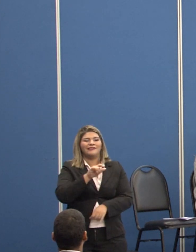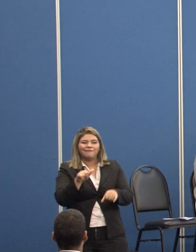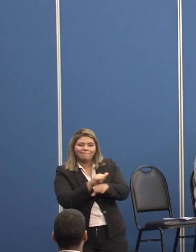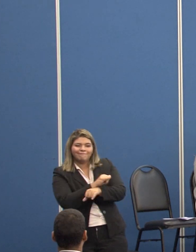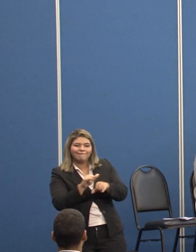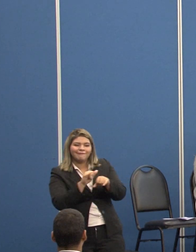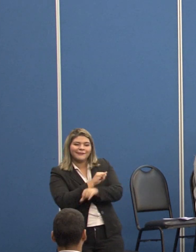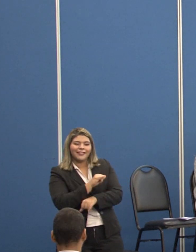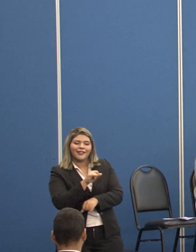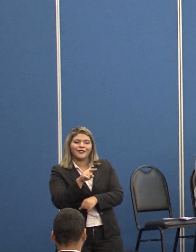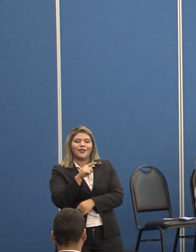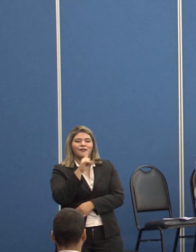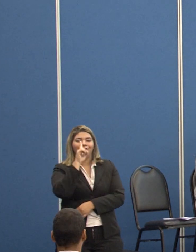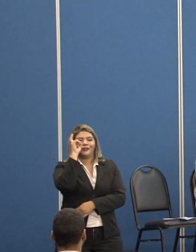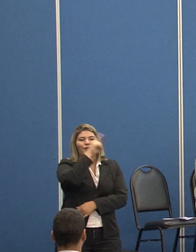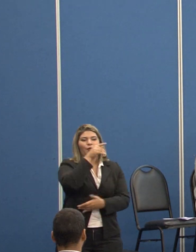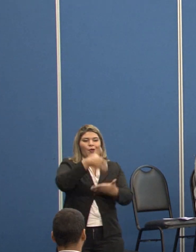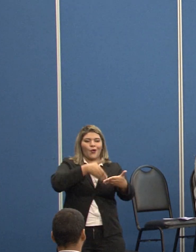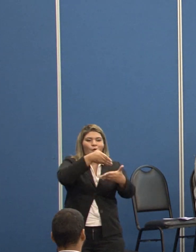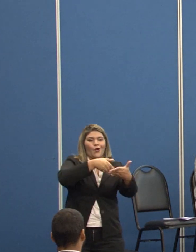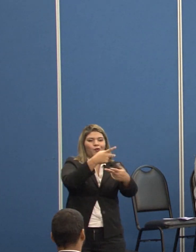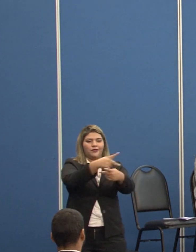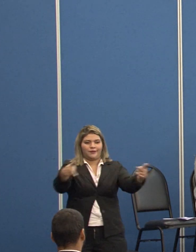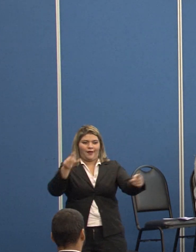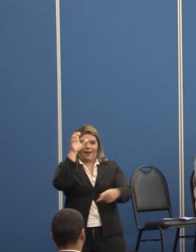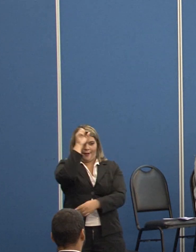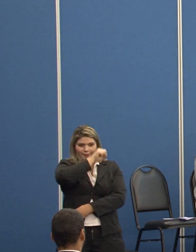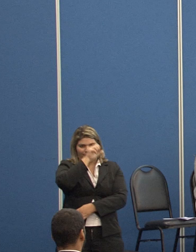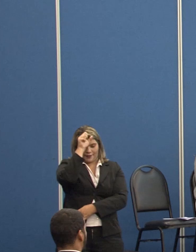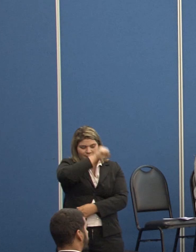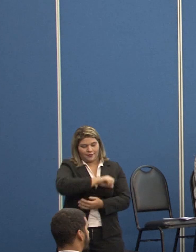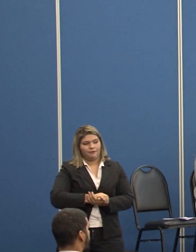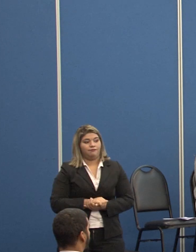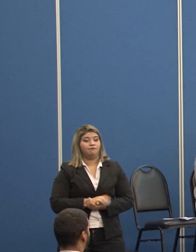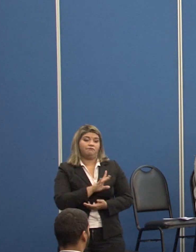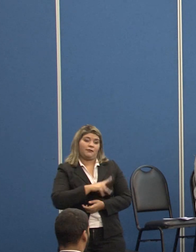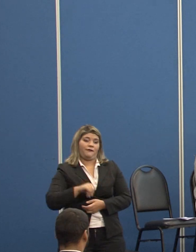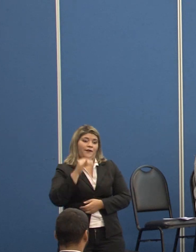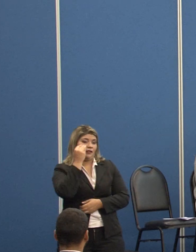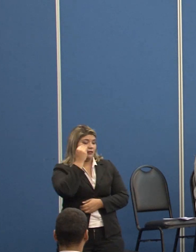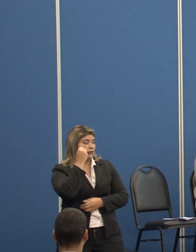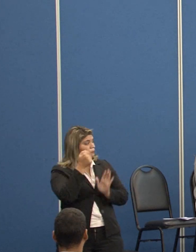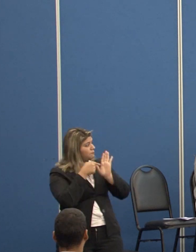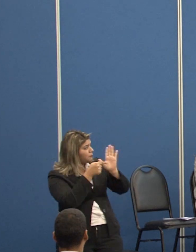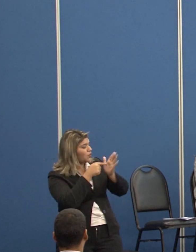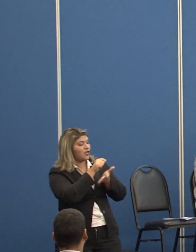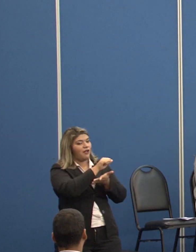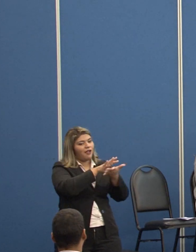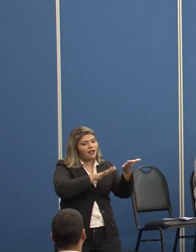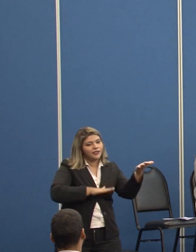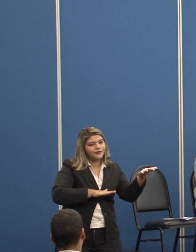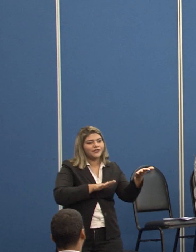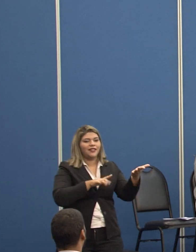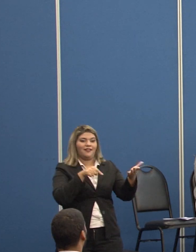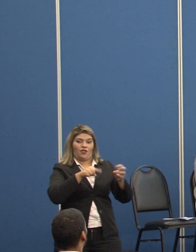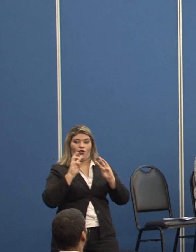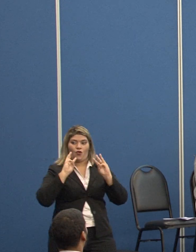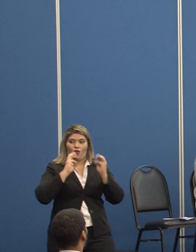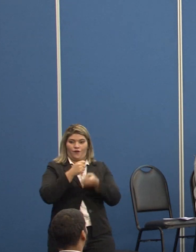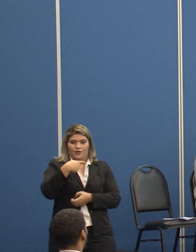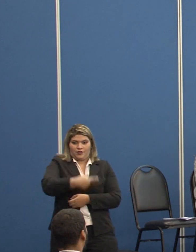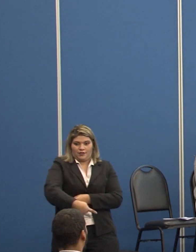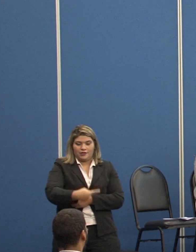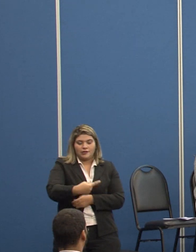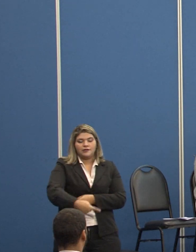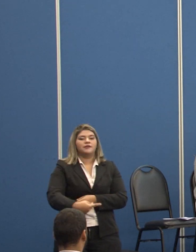dificulta o ensino, né, a aprendizagem. Então, a gente vai tentar aqui mostrar algumas atividades, né, nessa oficina que